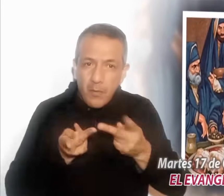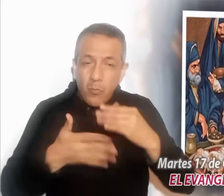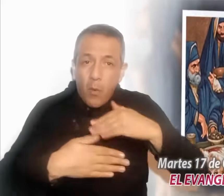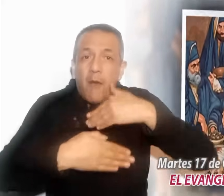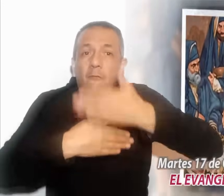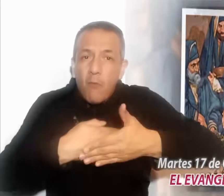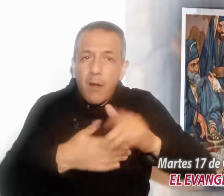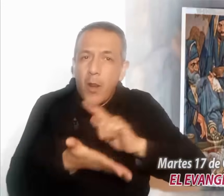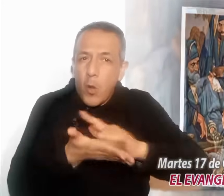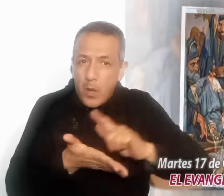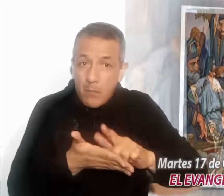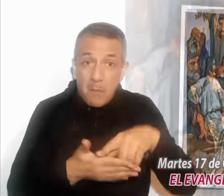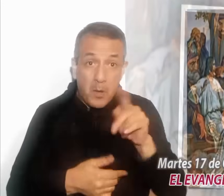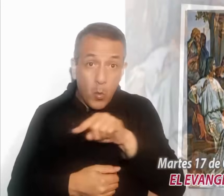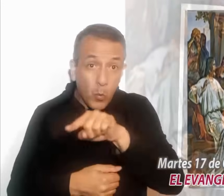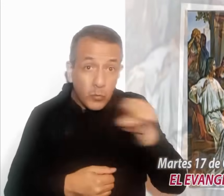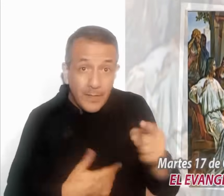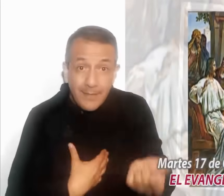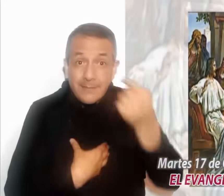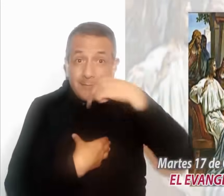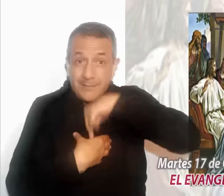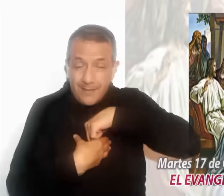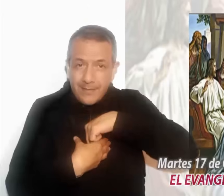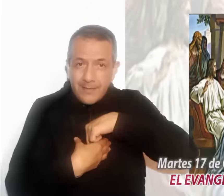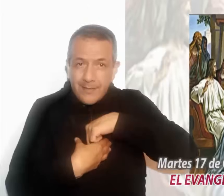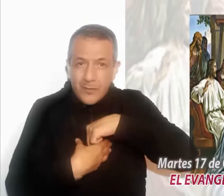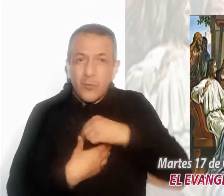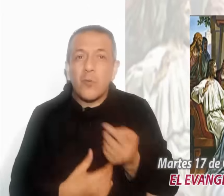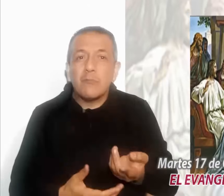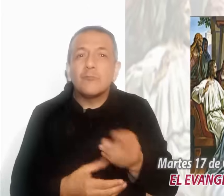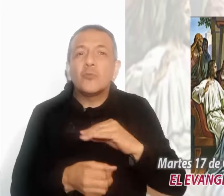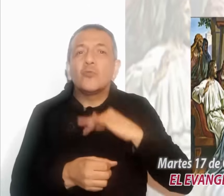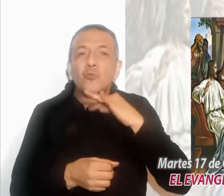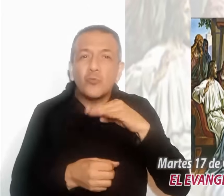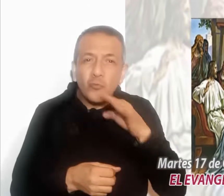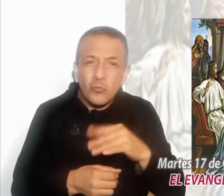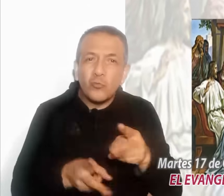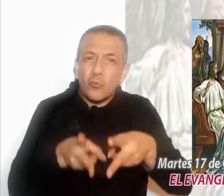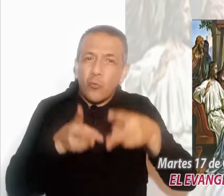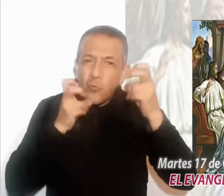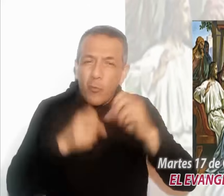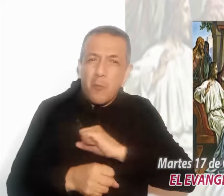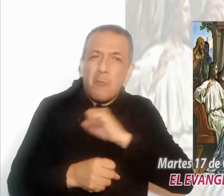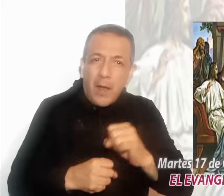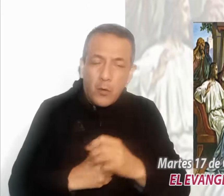plato. En cambio, el interior de ustedes está lleno de robos y maldad.